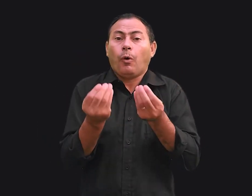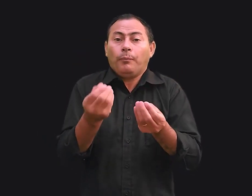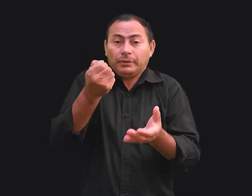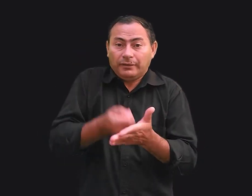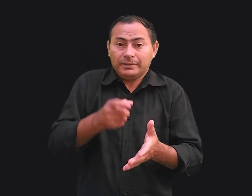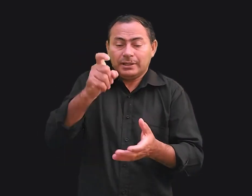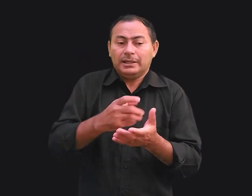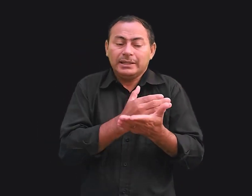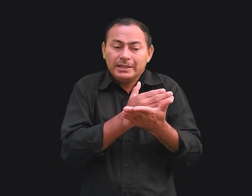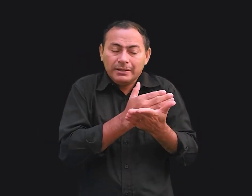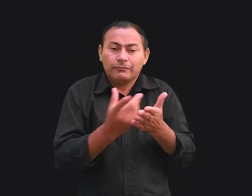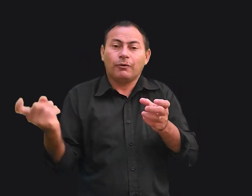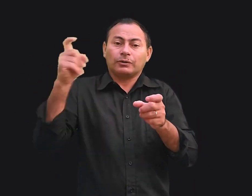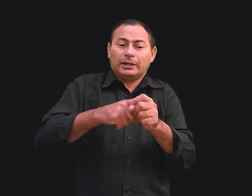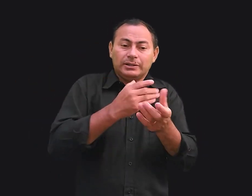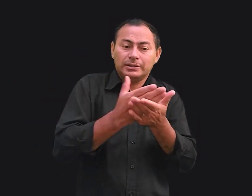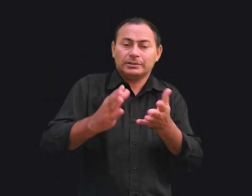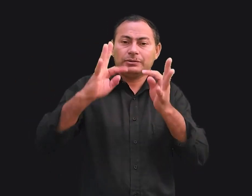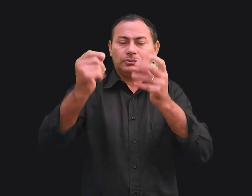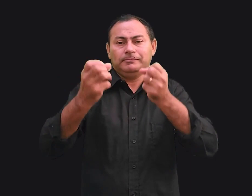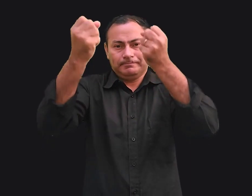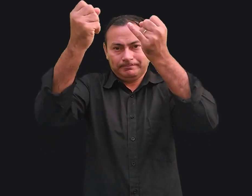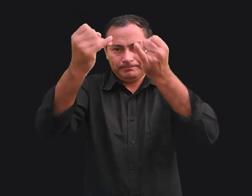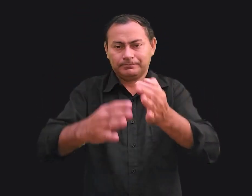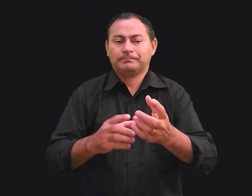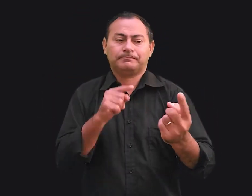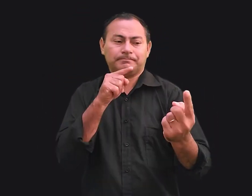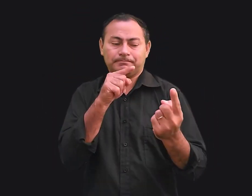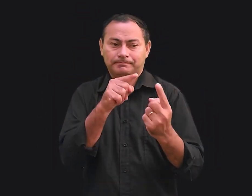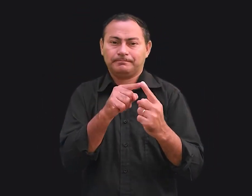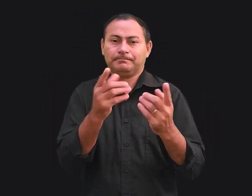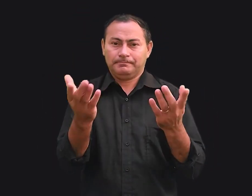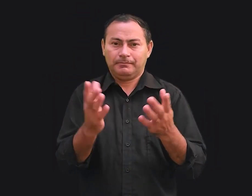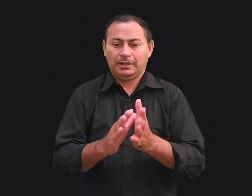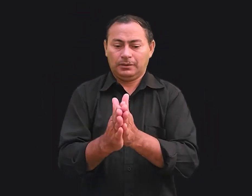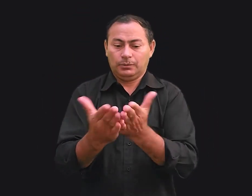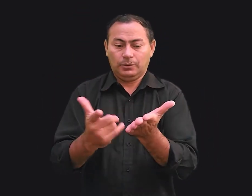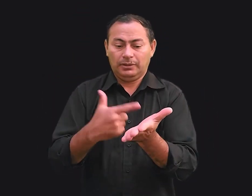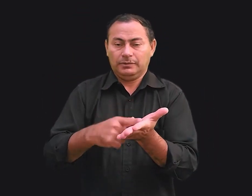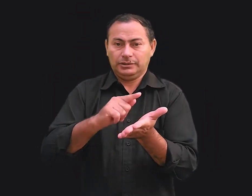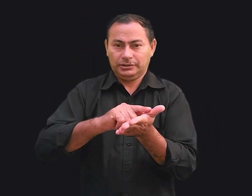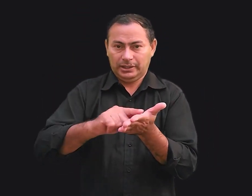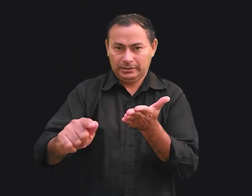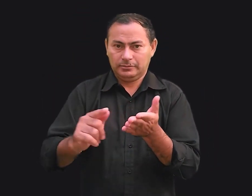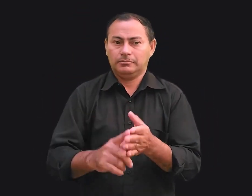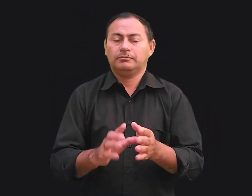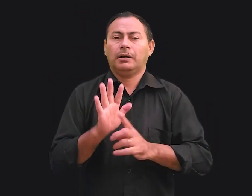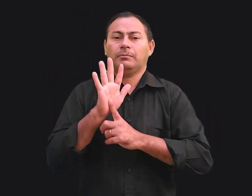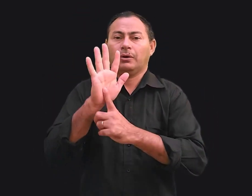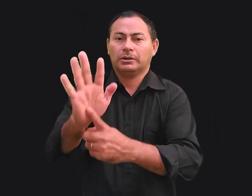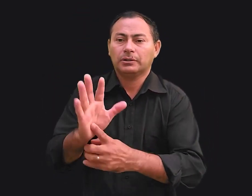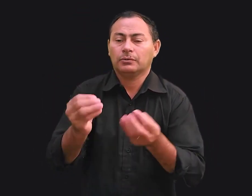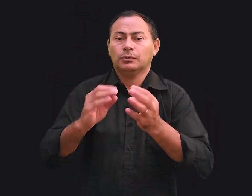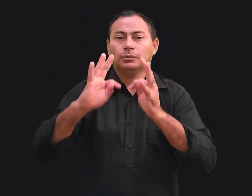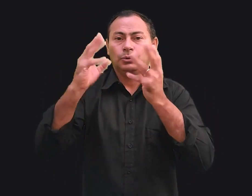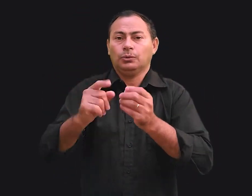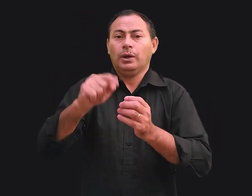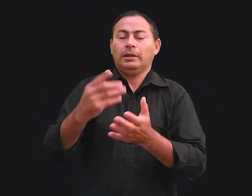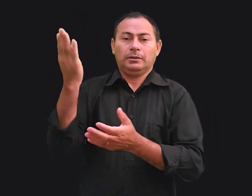que voltar ao início de tudo. Isso esclarece um dos propósitos do livro de Gênesis, para mostrar como tudo era no